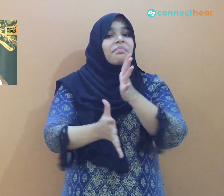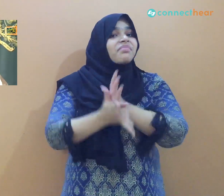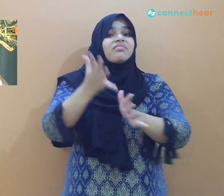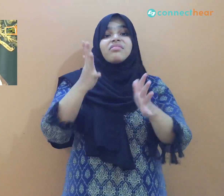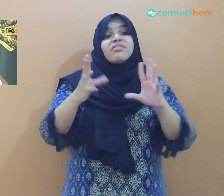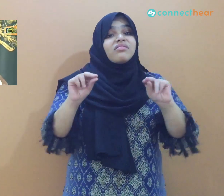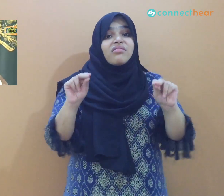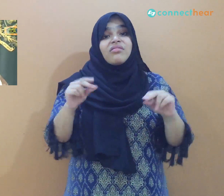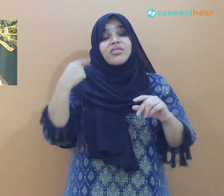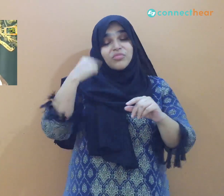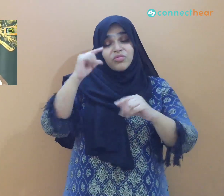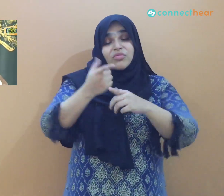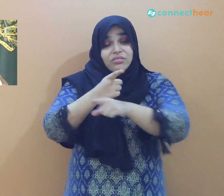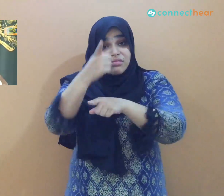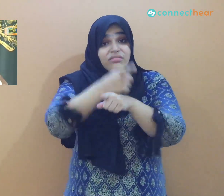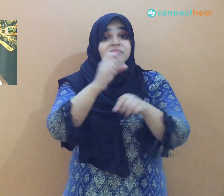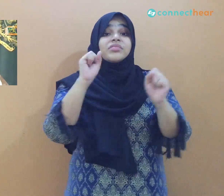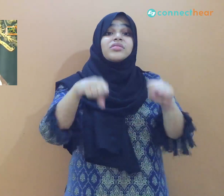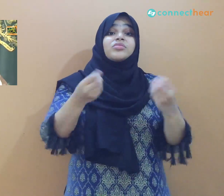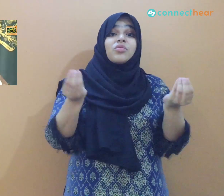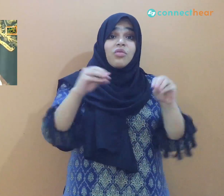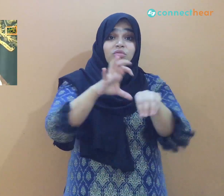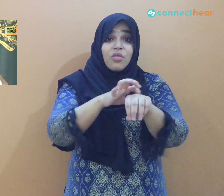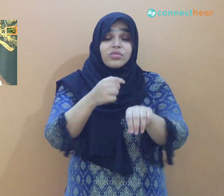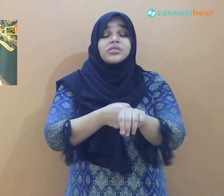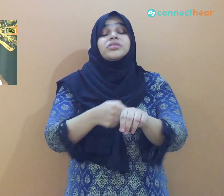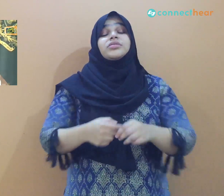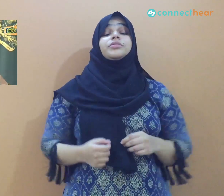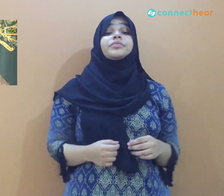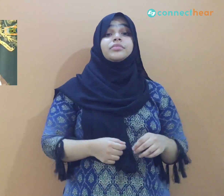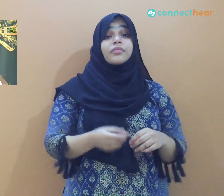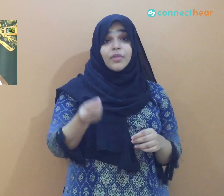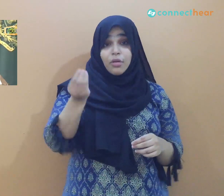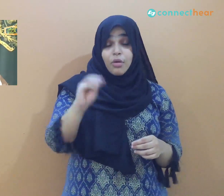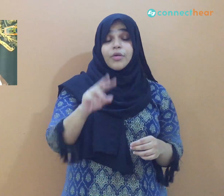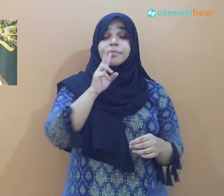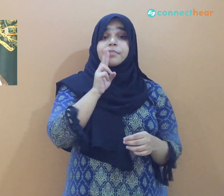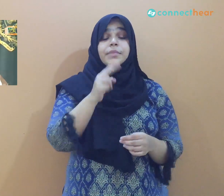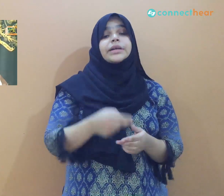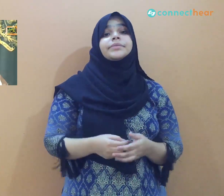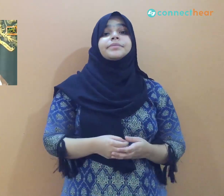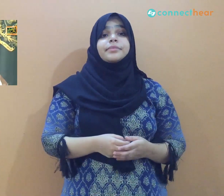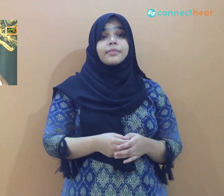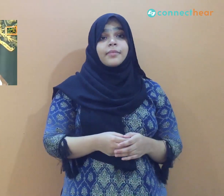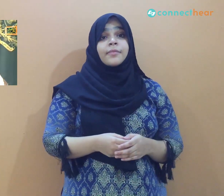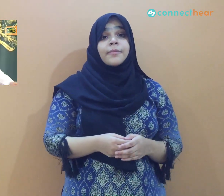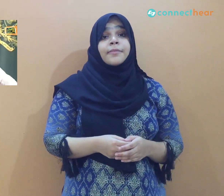قدم اٹھا رہے ہیں. اب آ گئی بات کہ